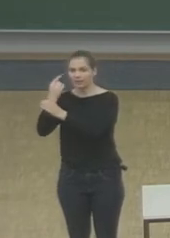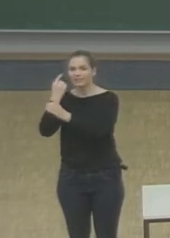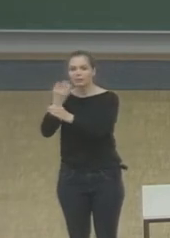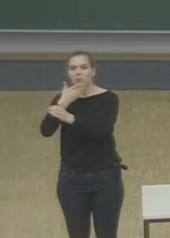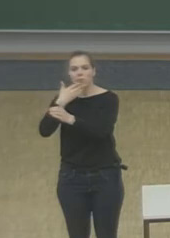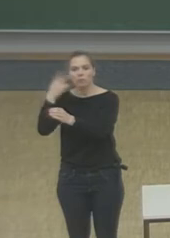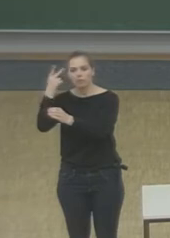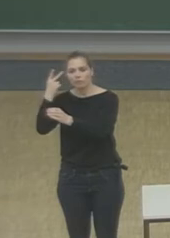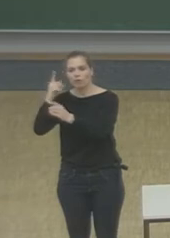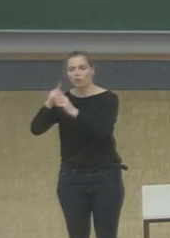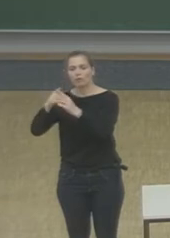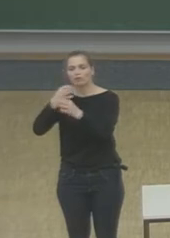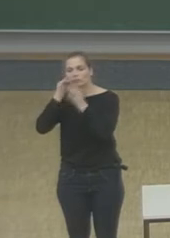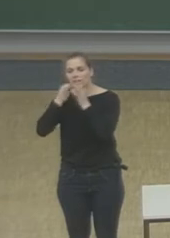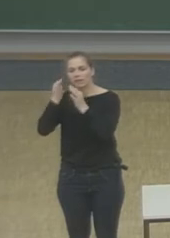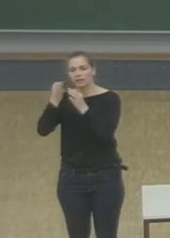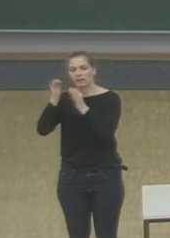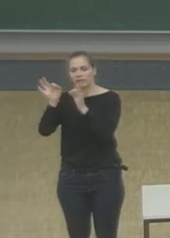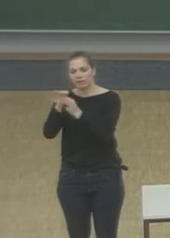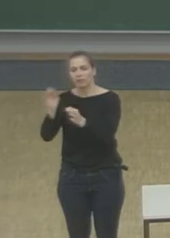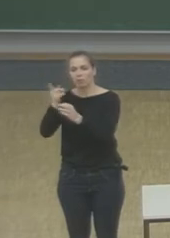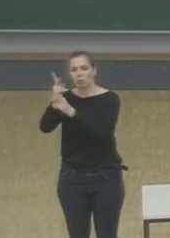zurückwirkende Fertigkeit übrig bleibe.